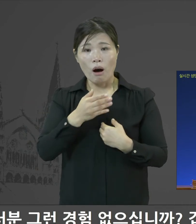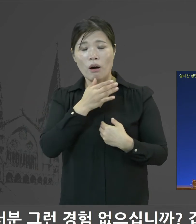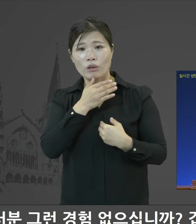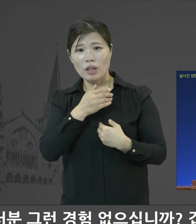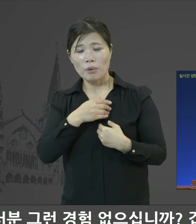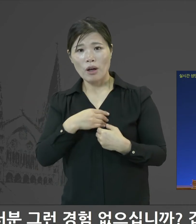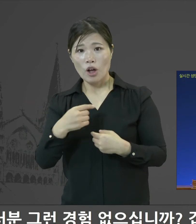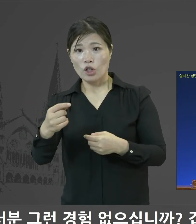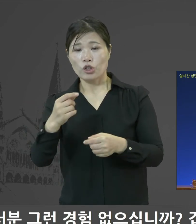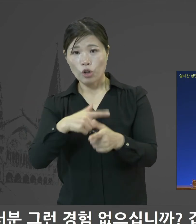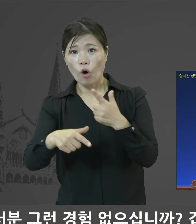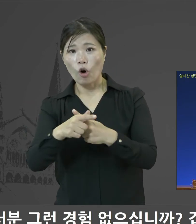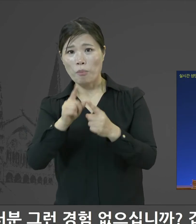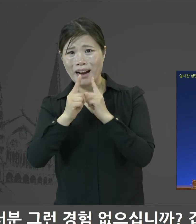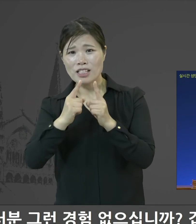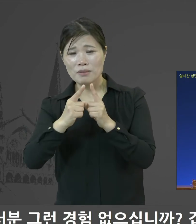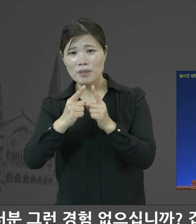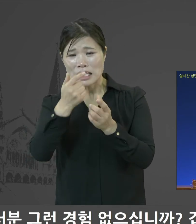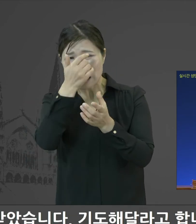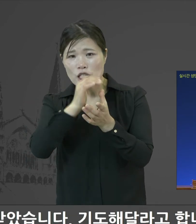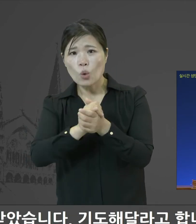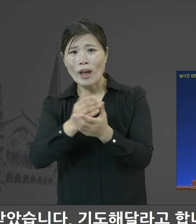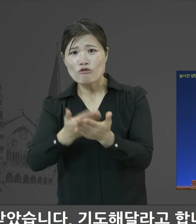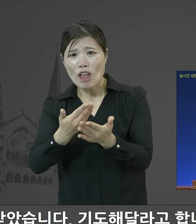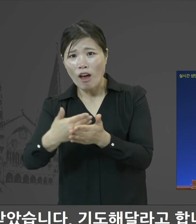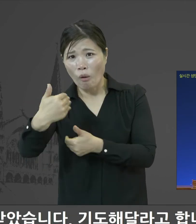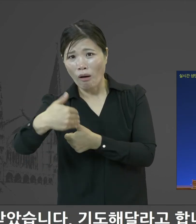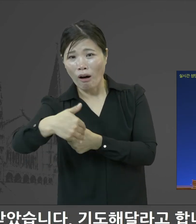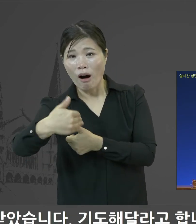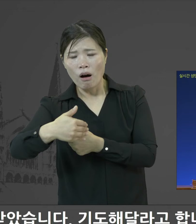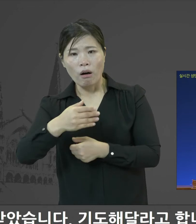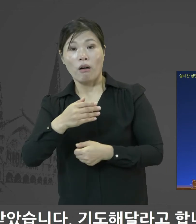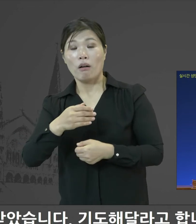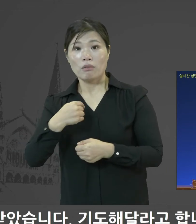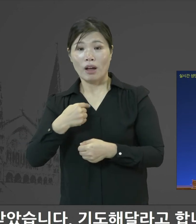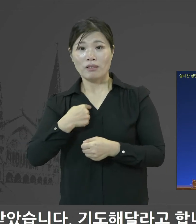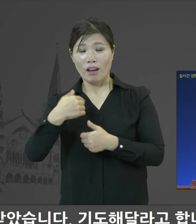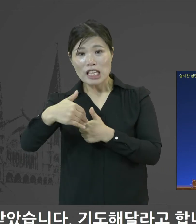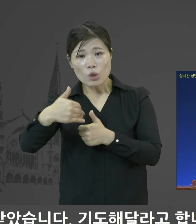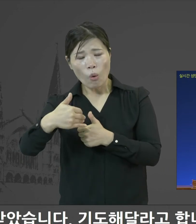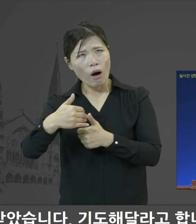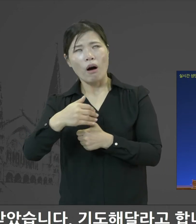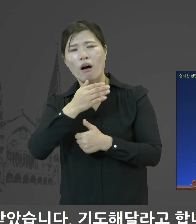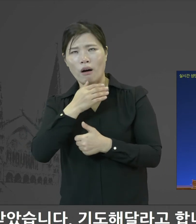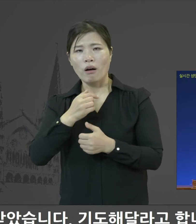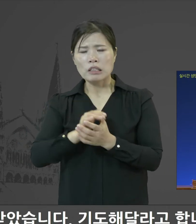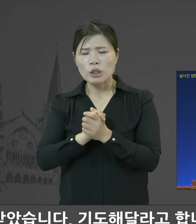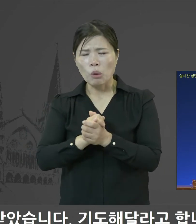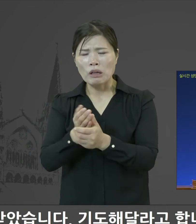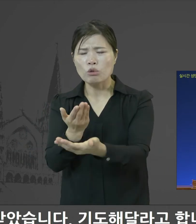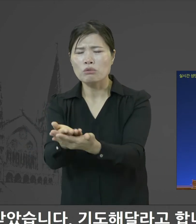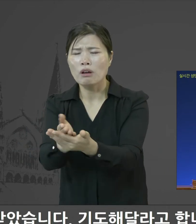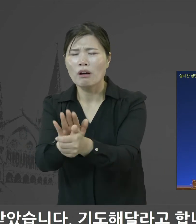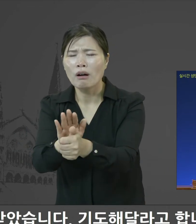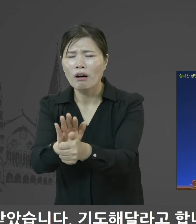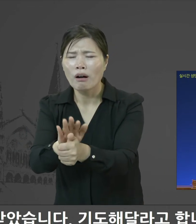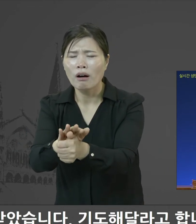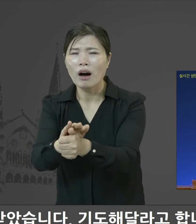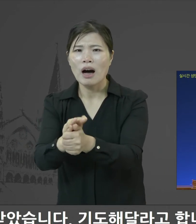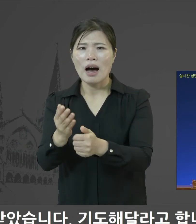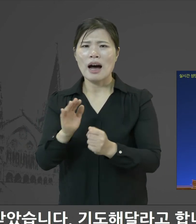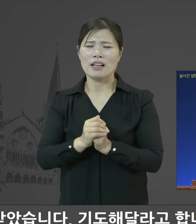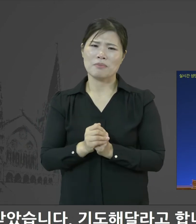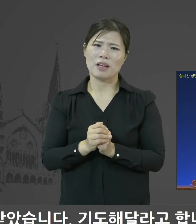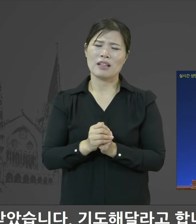더 얘기해달래요. 야, 얼마나 버벅대는지 몰라요. 뭘 어떻게 했는지. 야, 근데 그때 들은 생각이 뭐였는지 아세요? 야, 이럴 줄